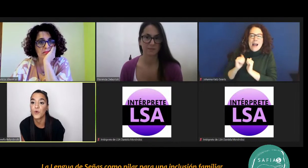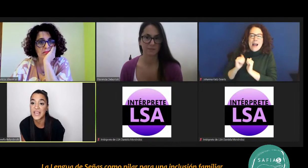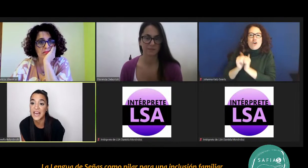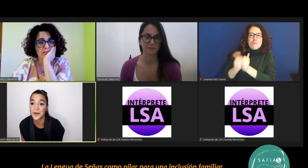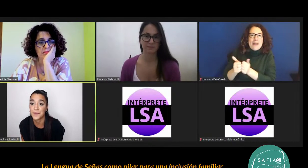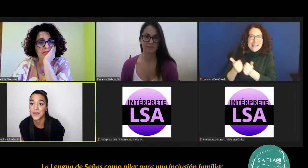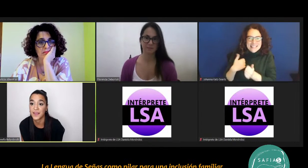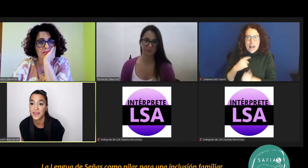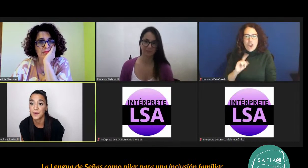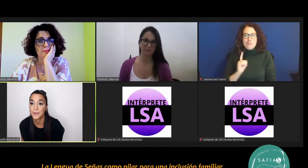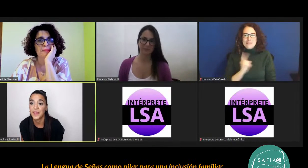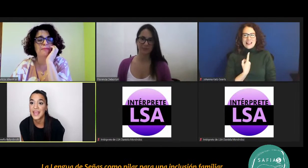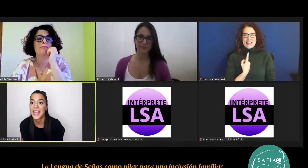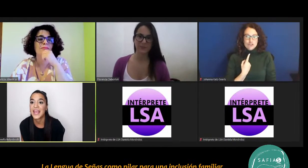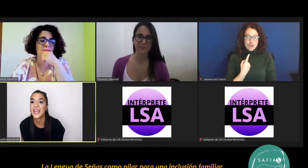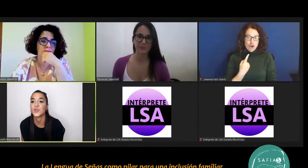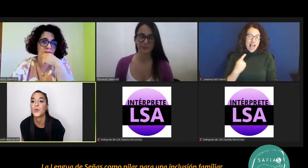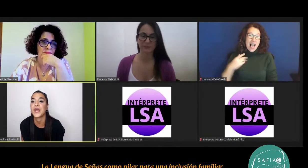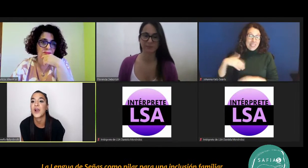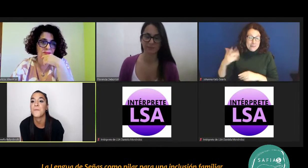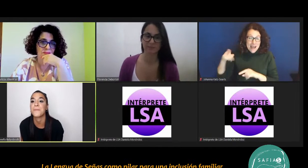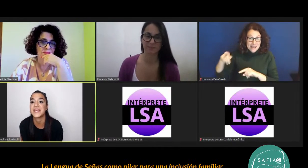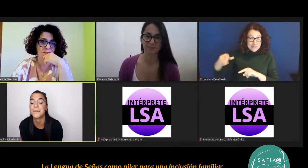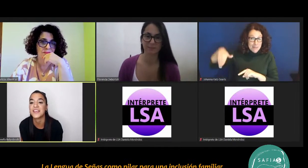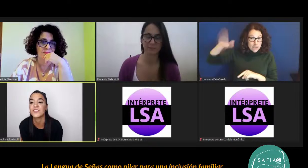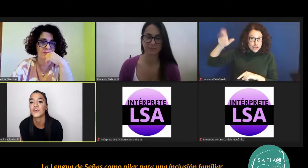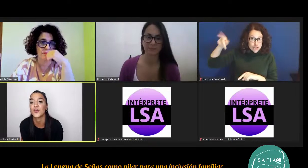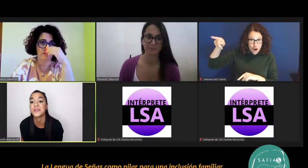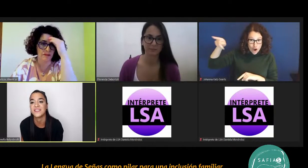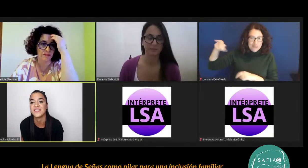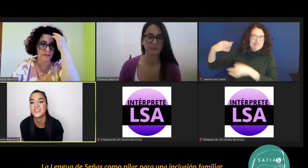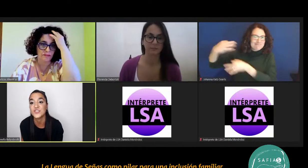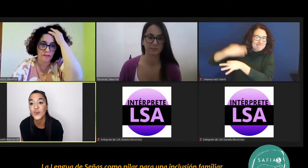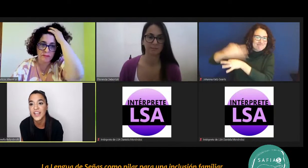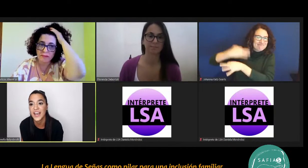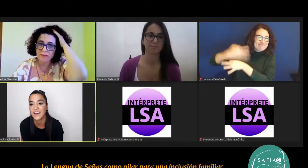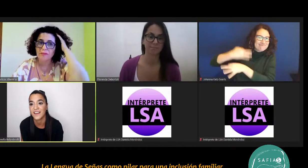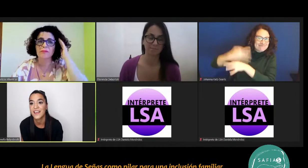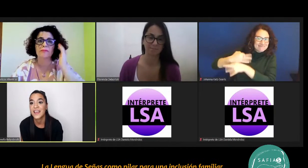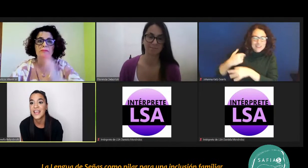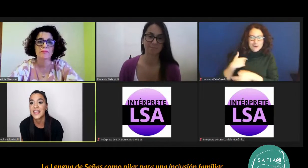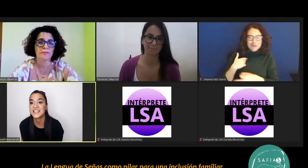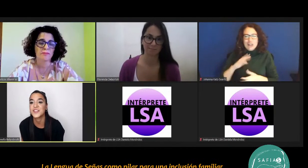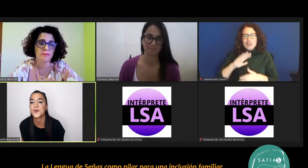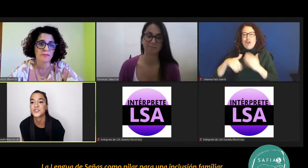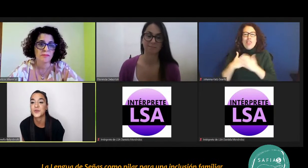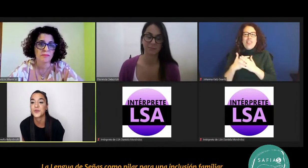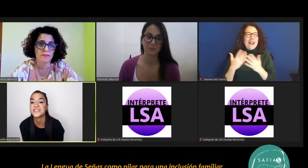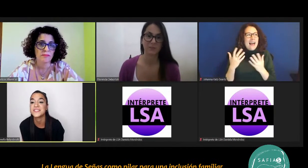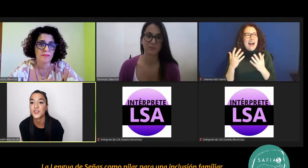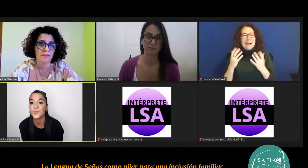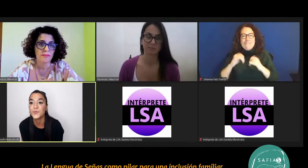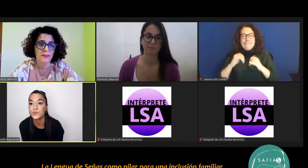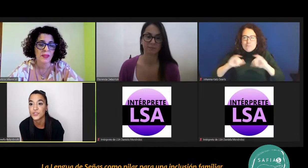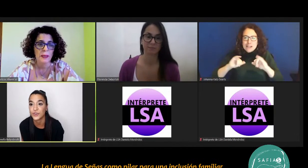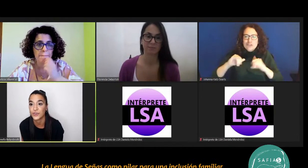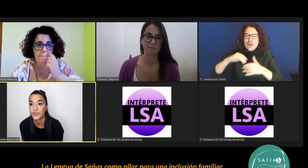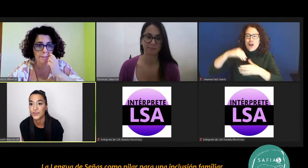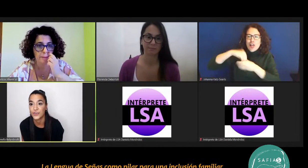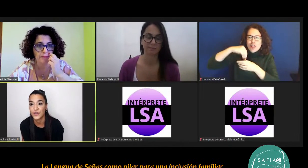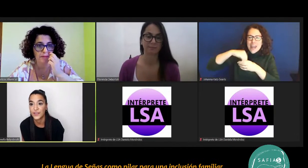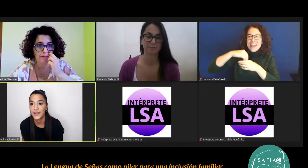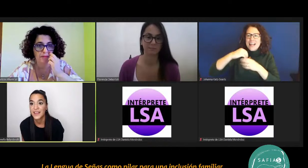puedo comunicarme, tuve un acompañamiento, no me sentí sola. Él siendo mayor me enseñó